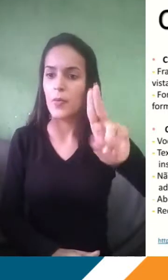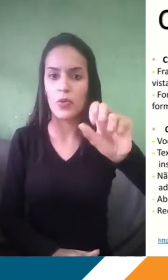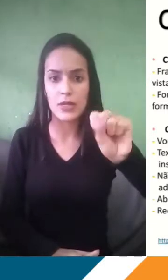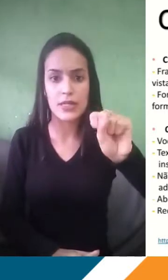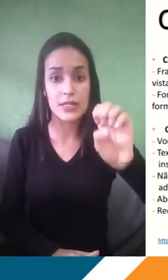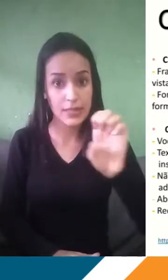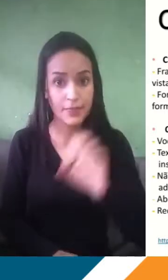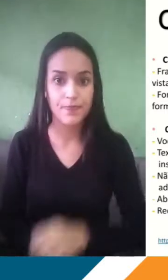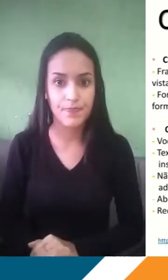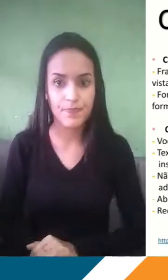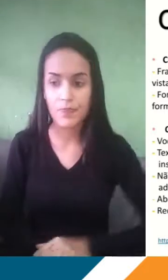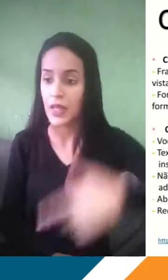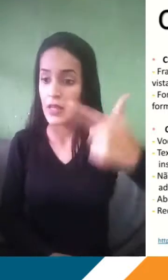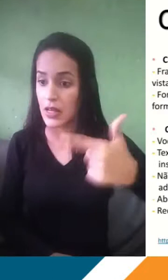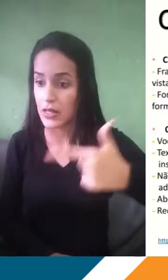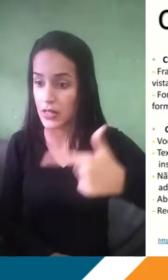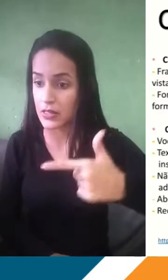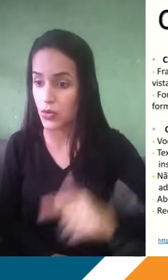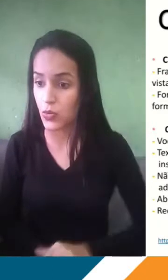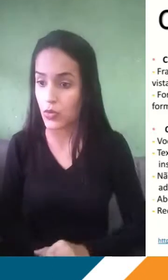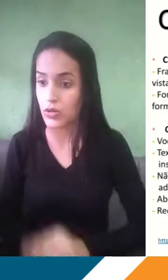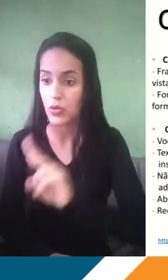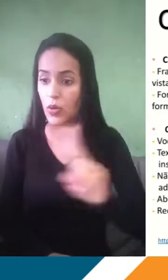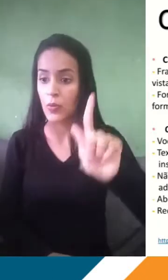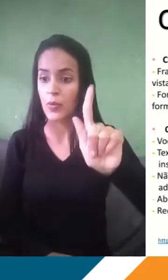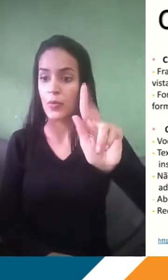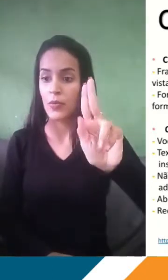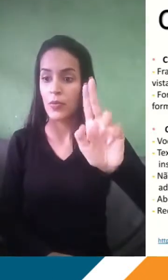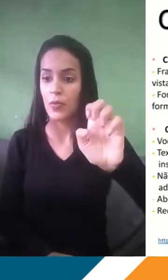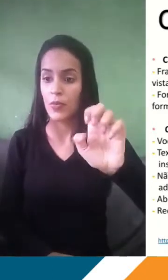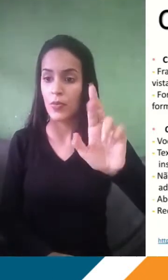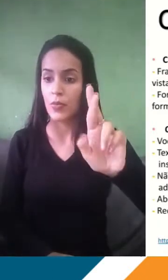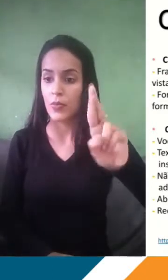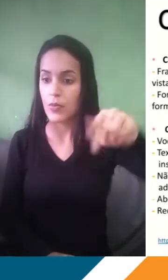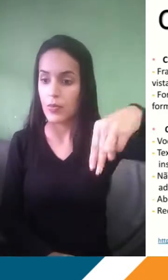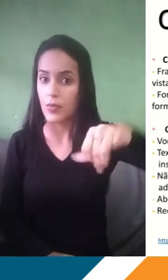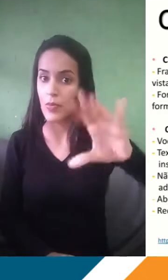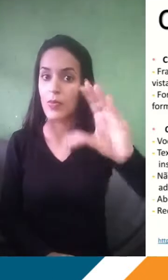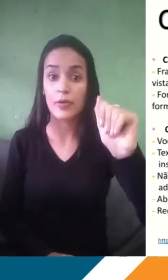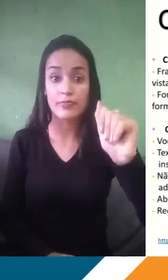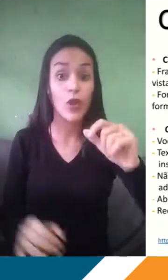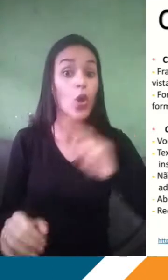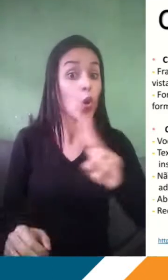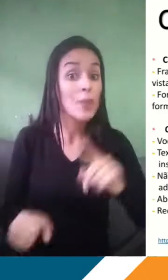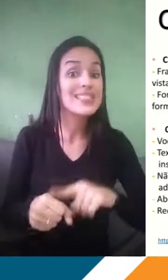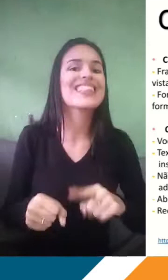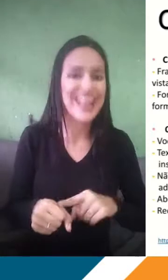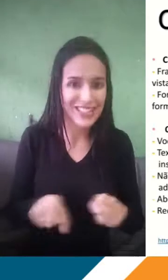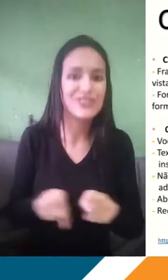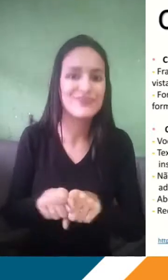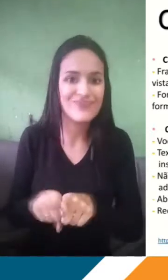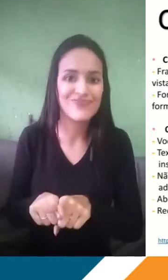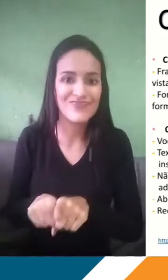pintura representa os horrores da guerra. Nela, Picasso retrata a cidade de Guernica, que foi bombardeada durante a